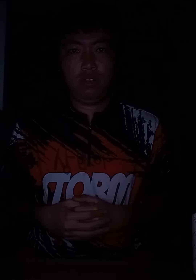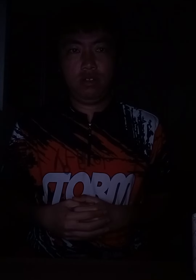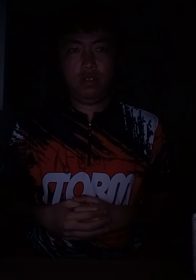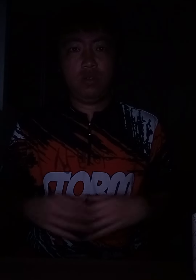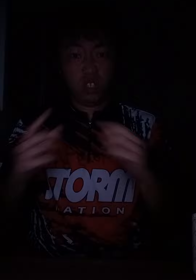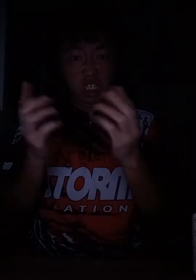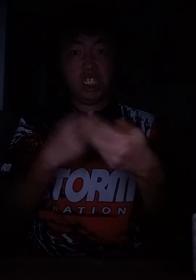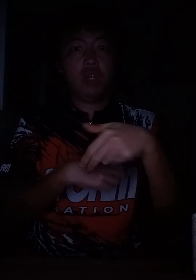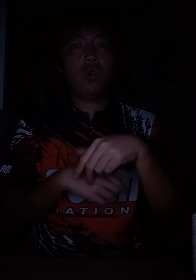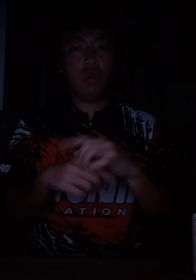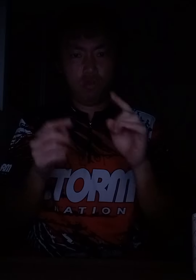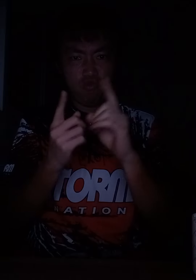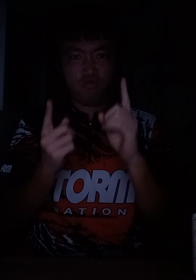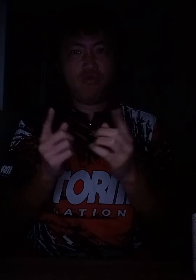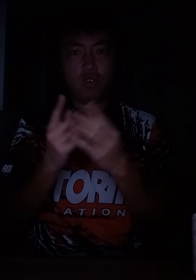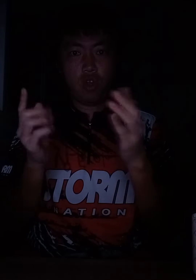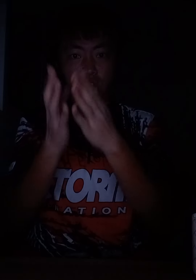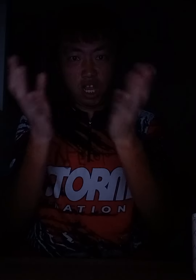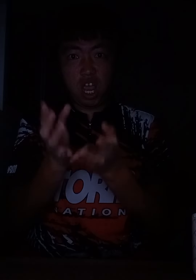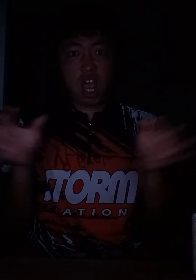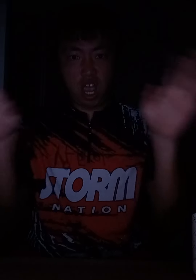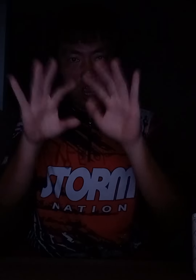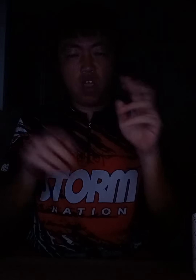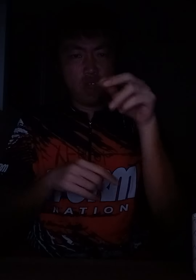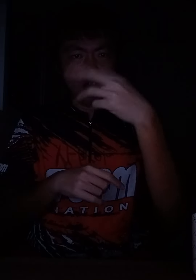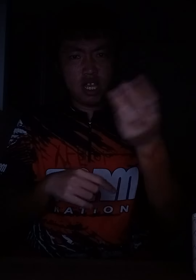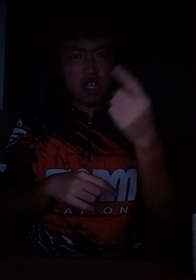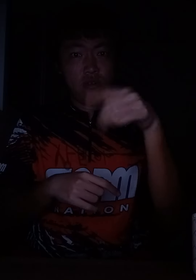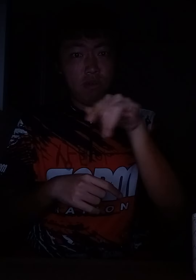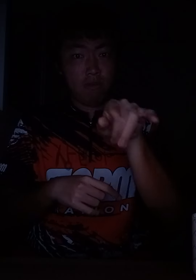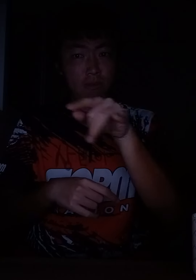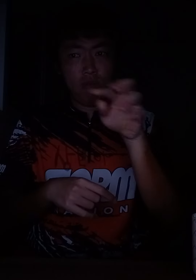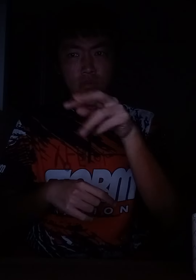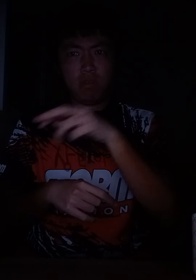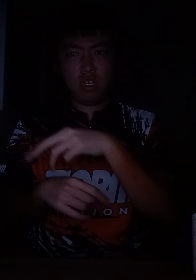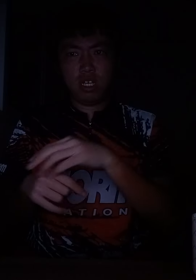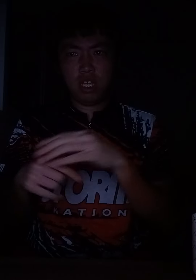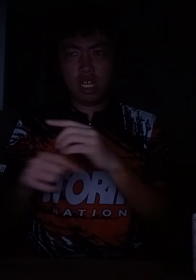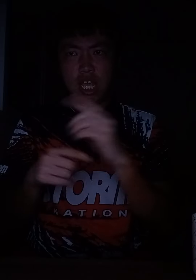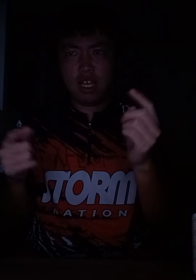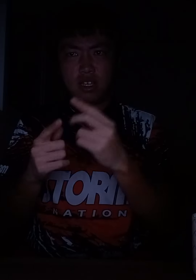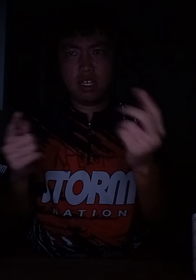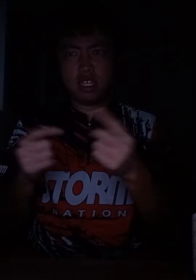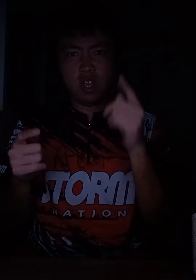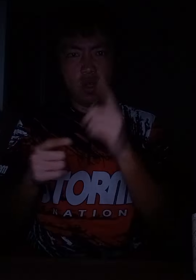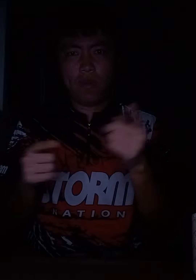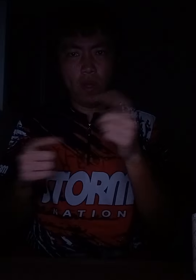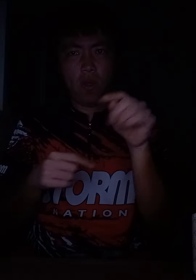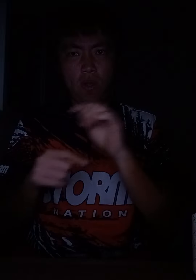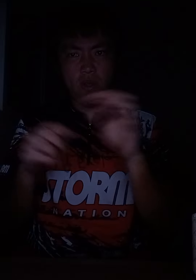서울 지하철 1호선 열차 안. 한 여성이 맞은편에 앉아있는 승객들을 향해 삿대질을 하며 소리를